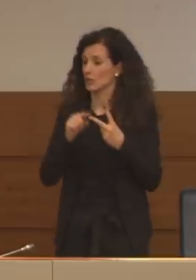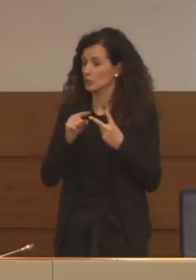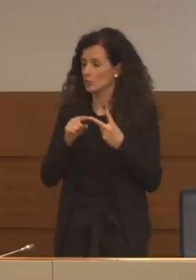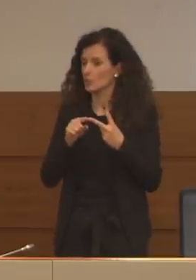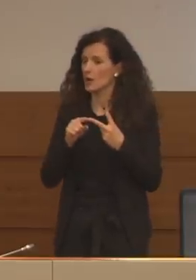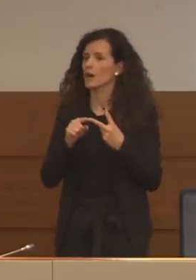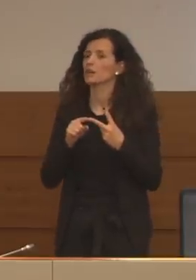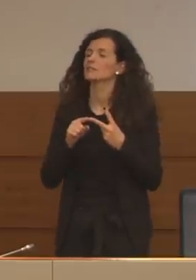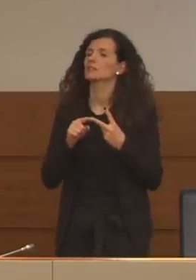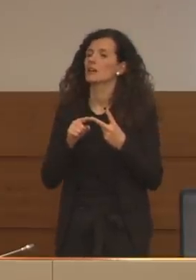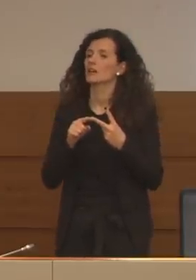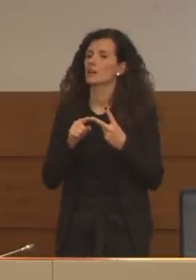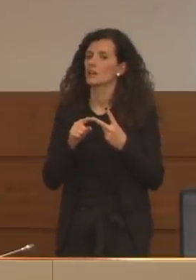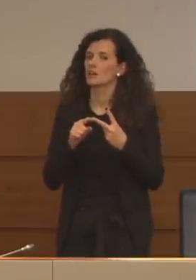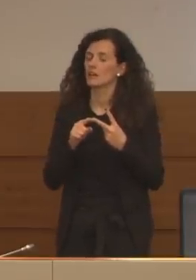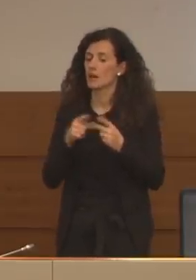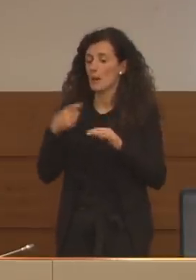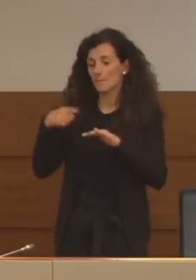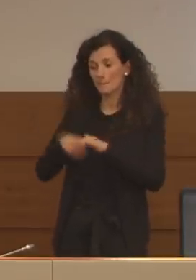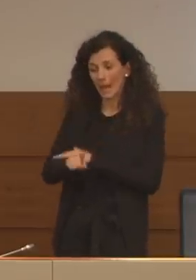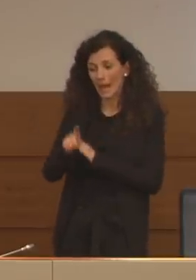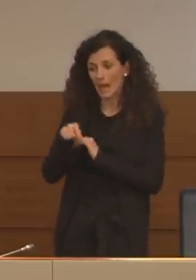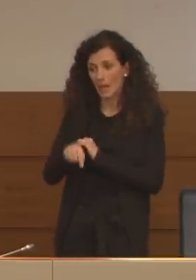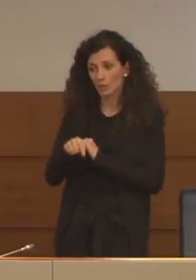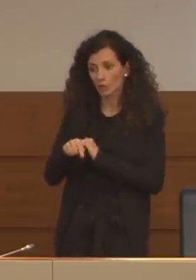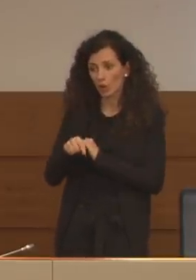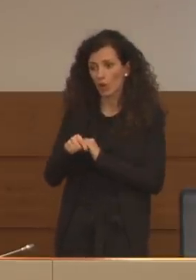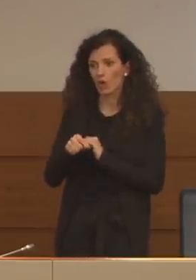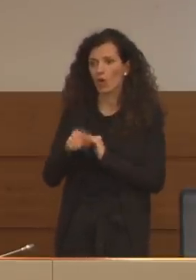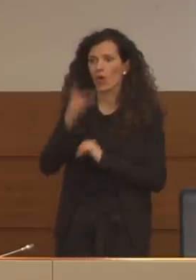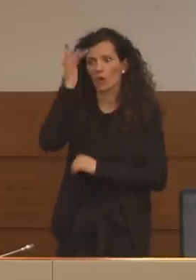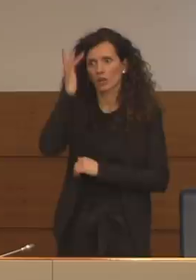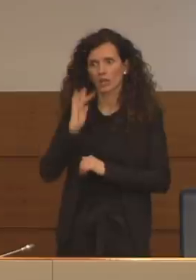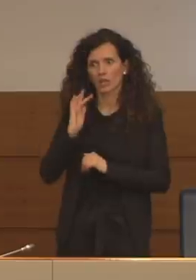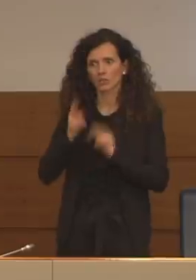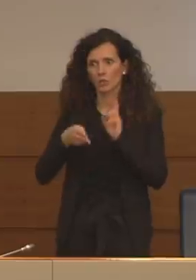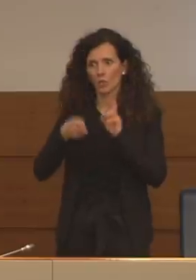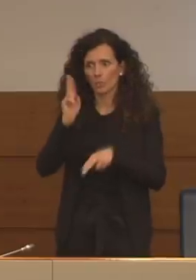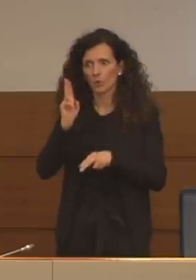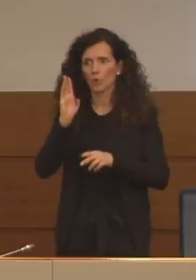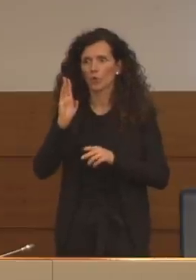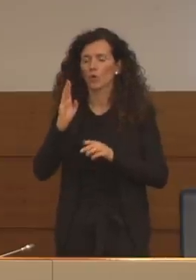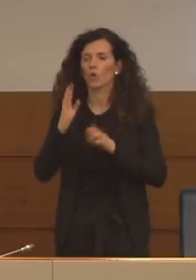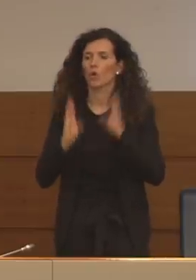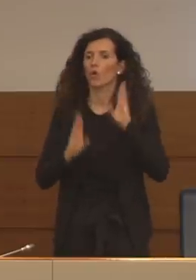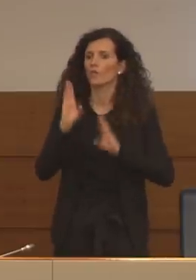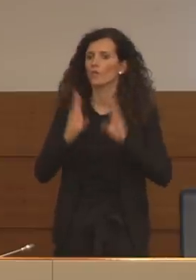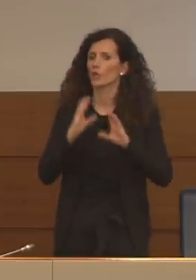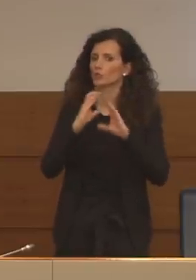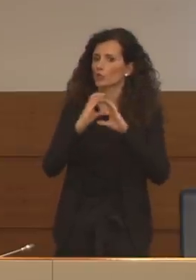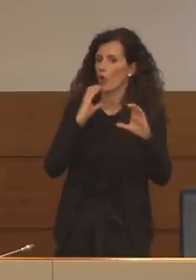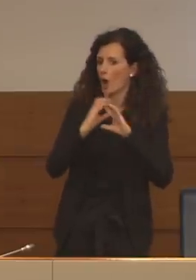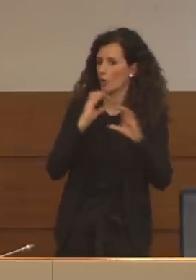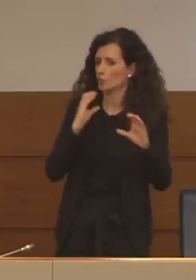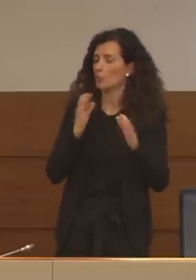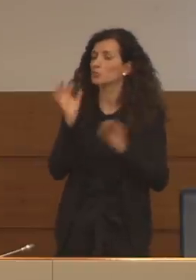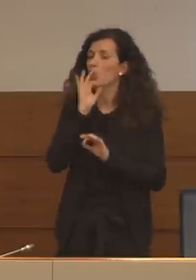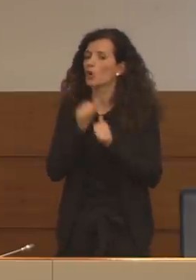trasporto nella metropolitana e più rischiosa dell'autobus si fanno come oppure se non c'è differenza